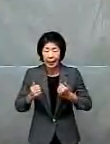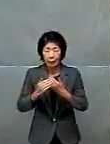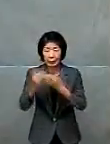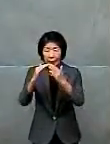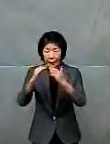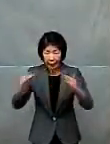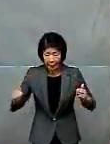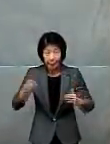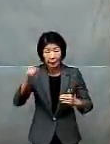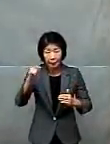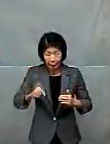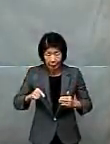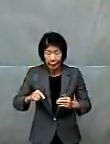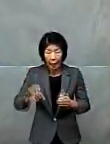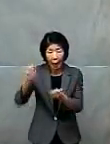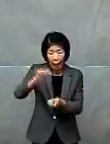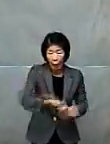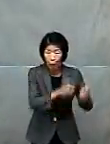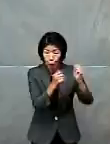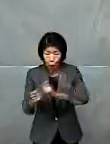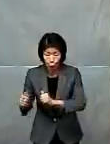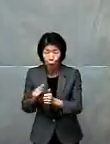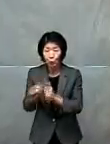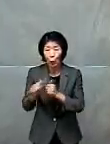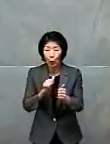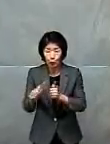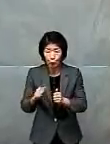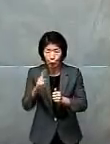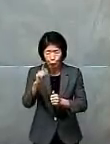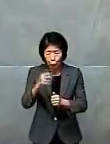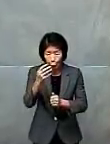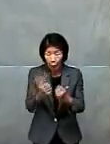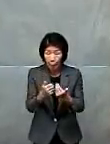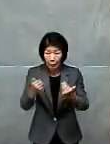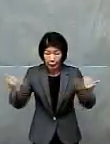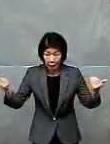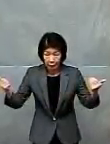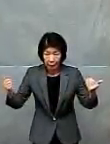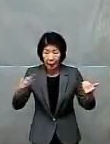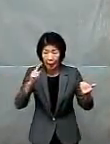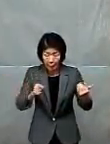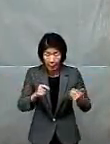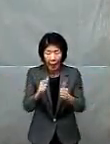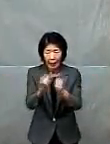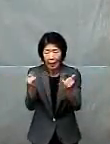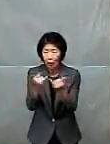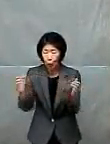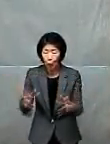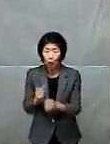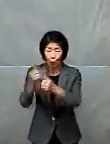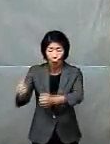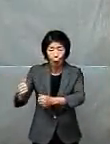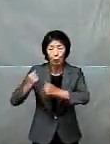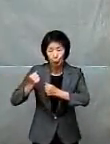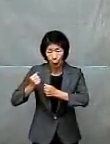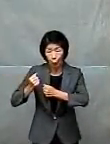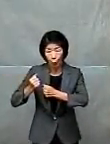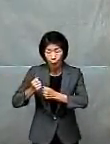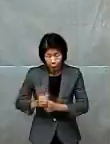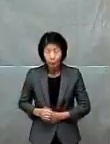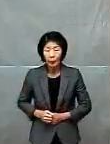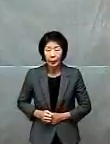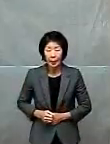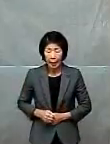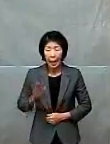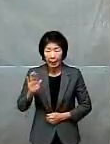国民体育大会におきまして、カヌー競技の14年ぶりとなる競技別男女総合優勝が